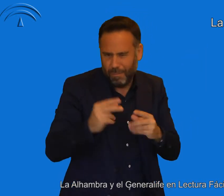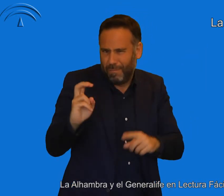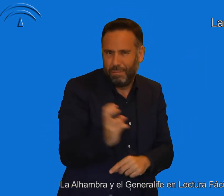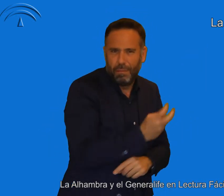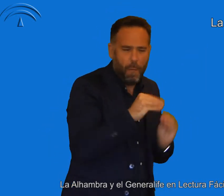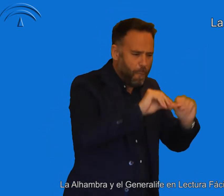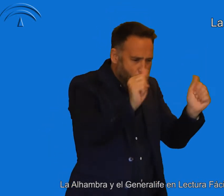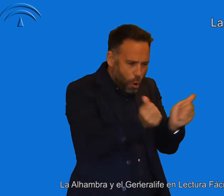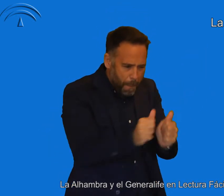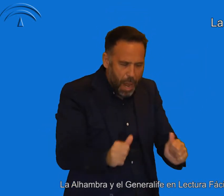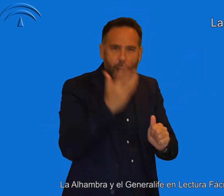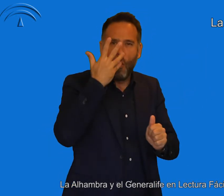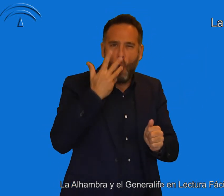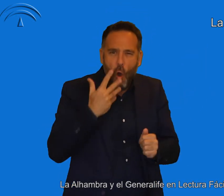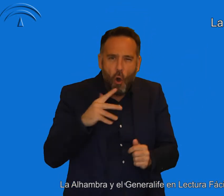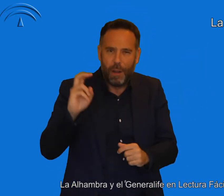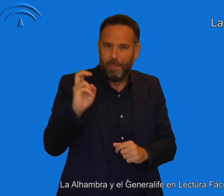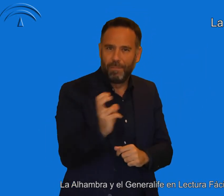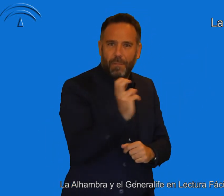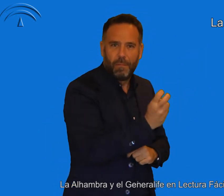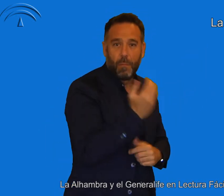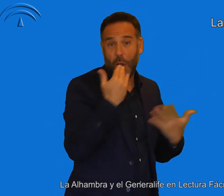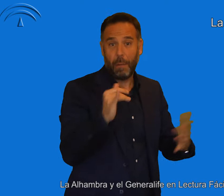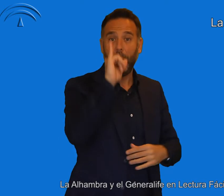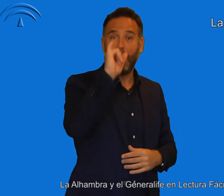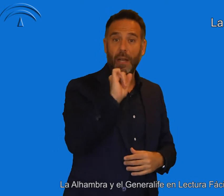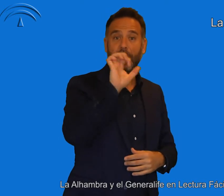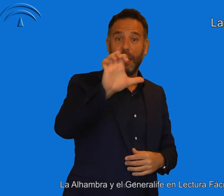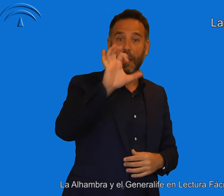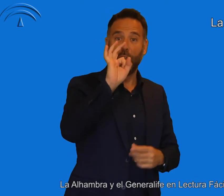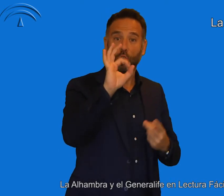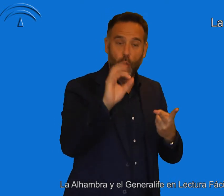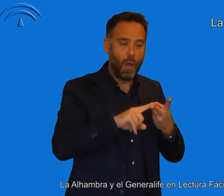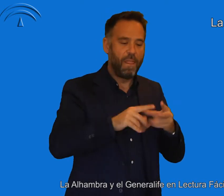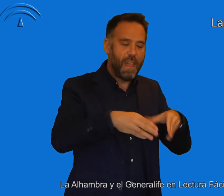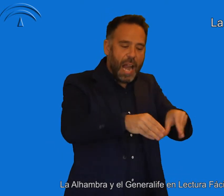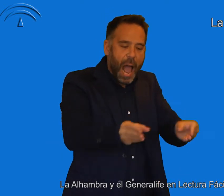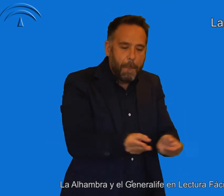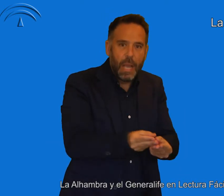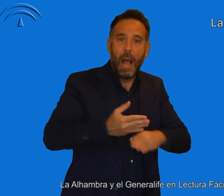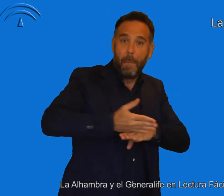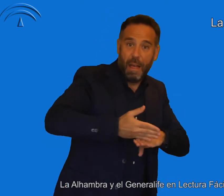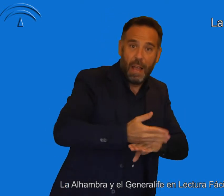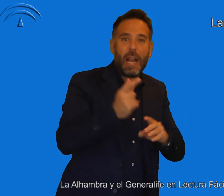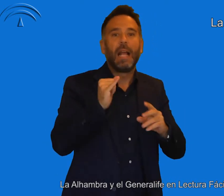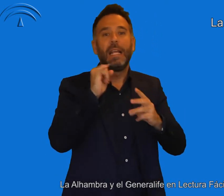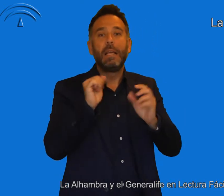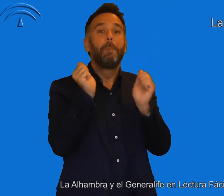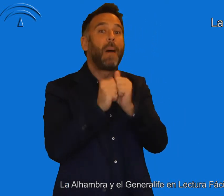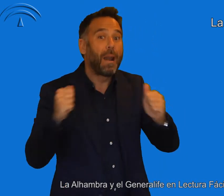utilizaban distintos materiales y los decoraban con varias formas y colores. El yeso, la cerámica,